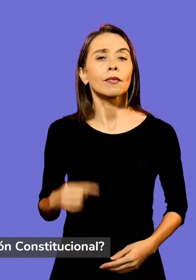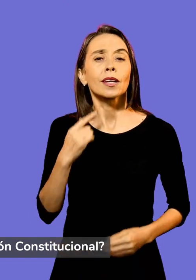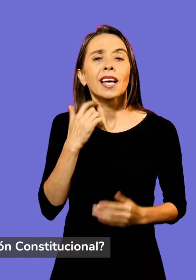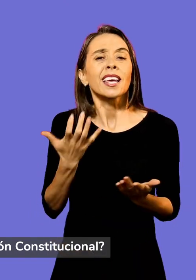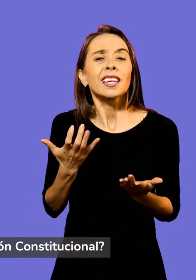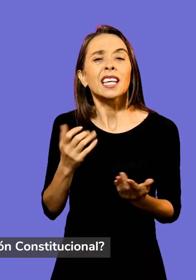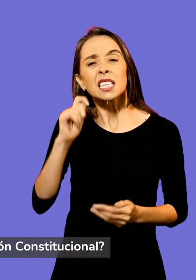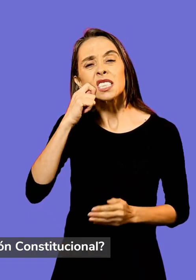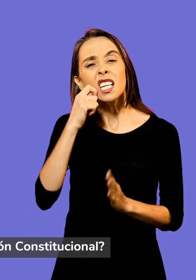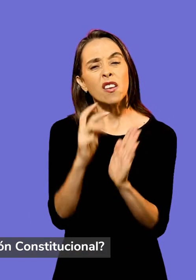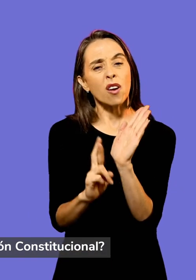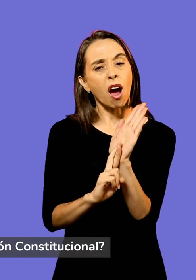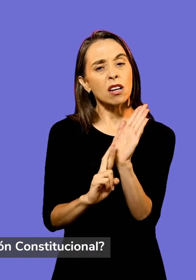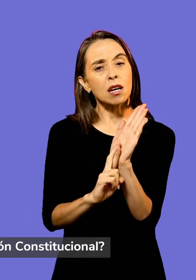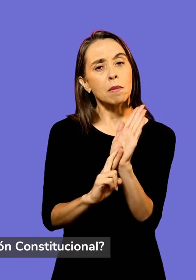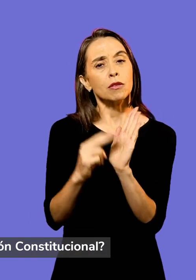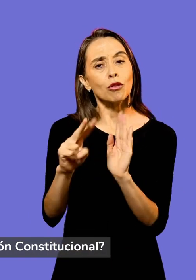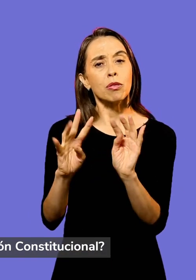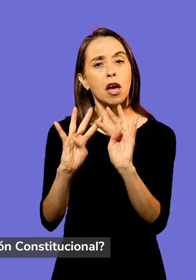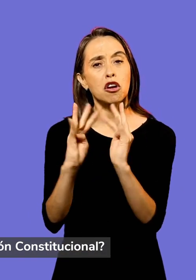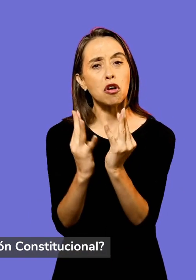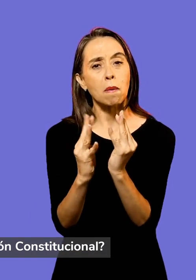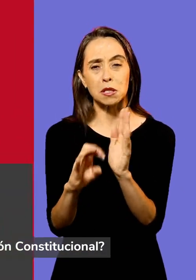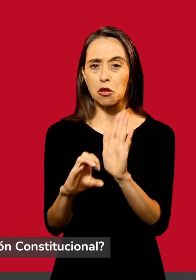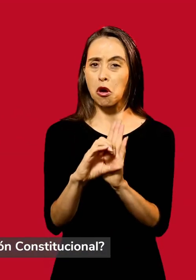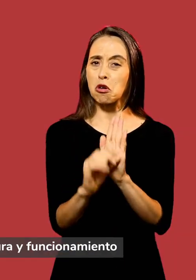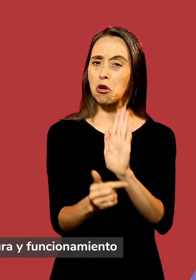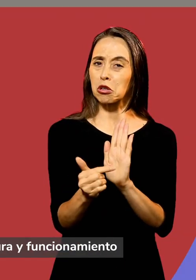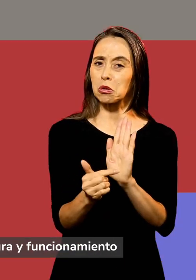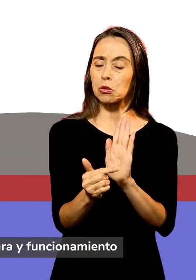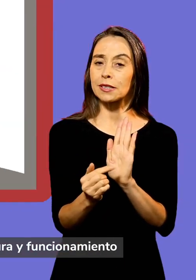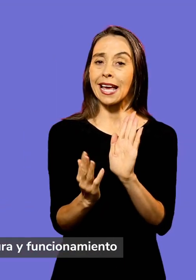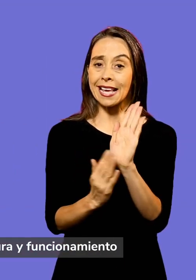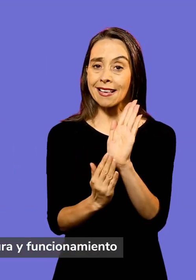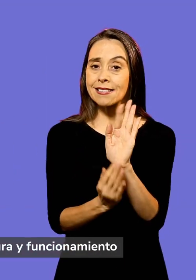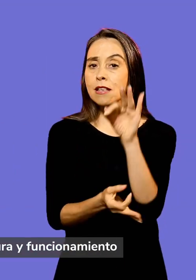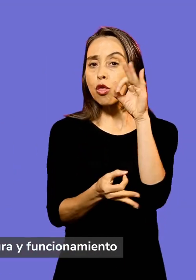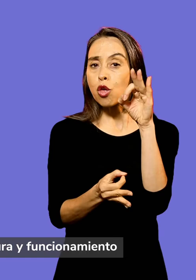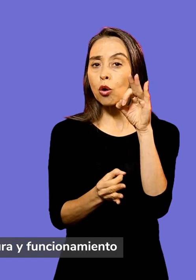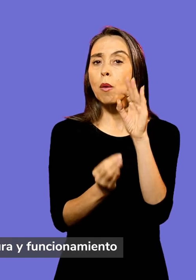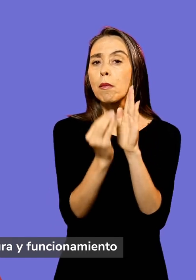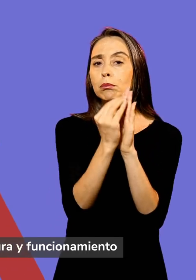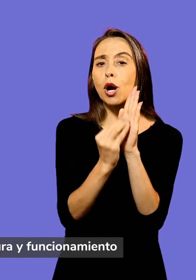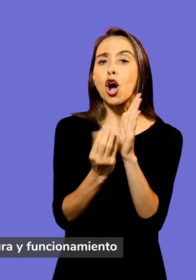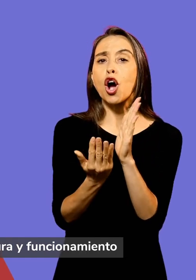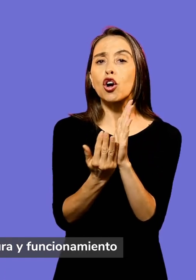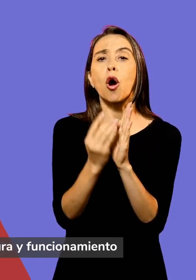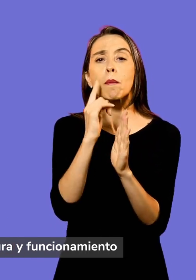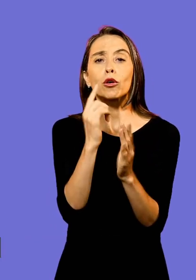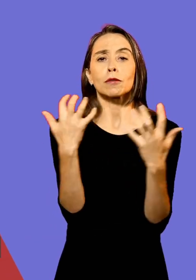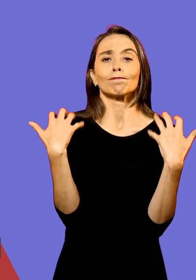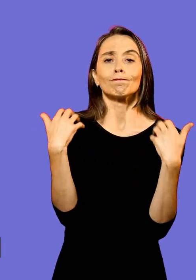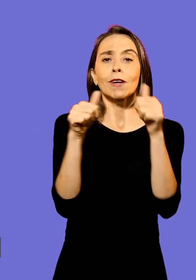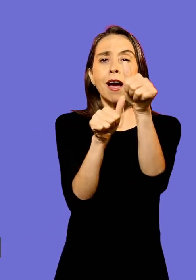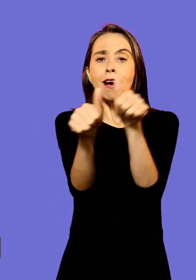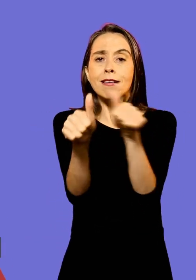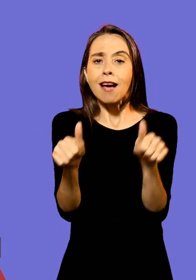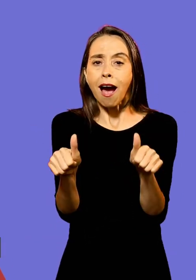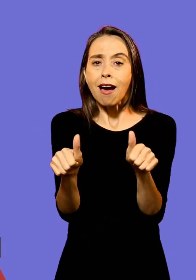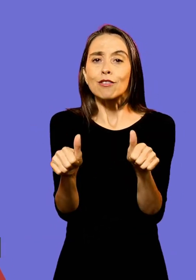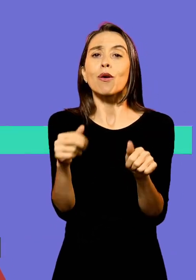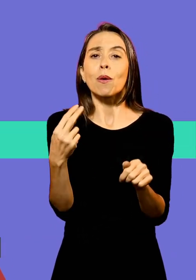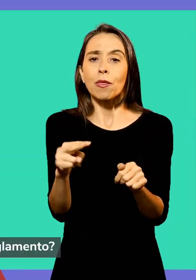¿Qué es el reglamento de la Convención Constitucional? Es el documento que definirá la estructura y funcionamiento de la